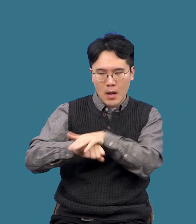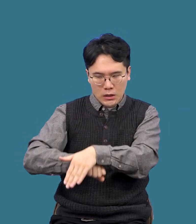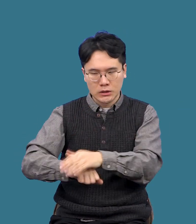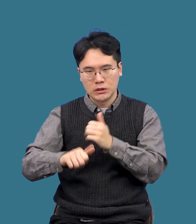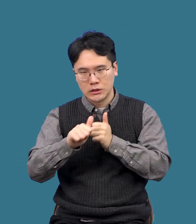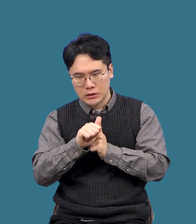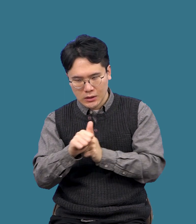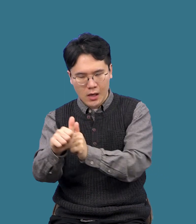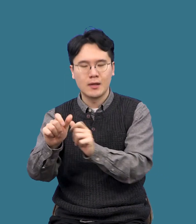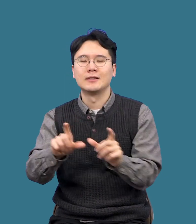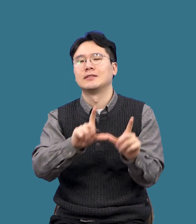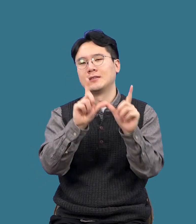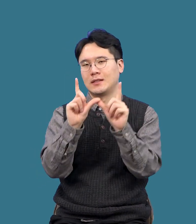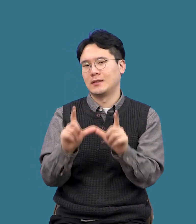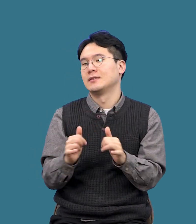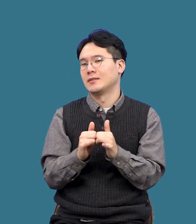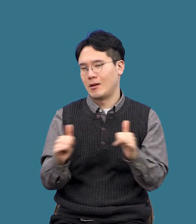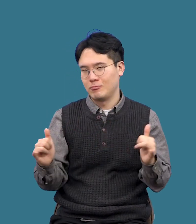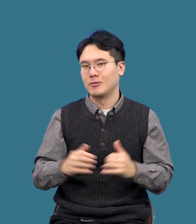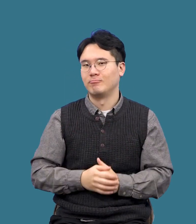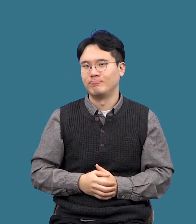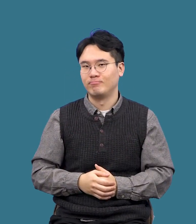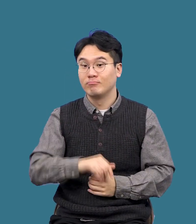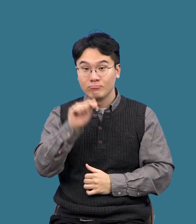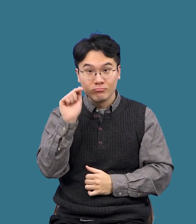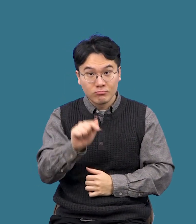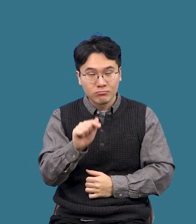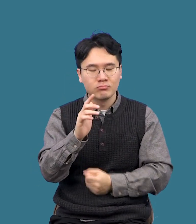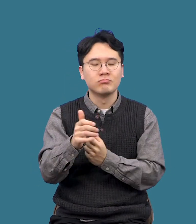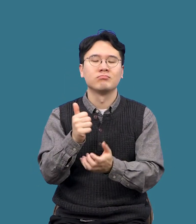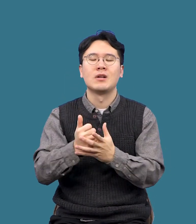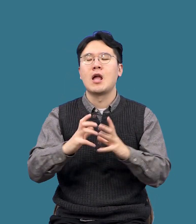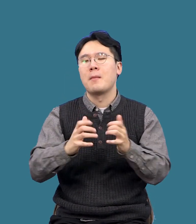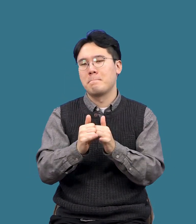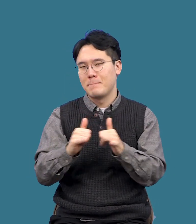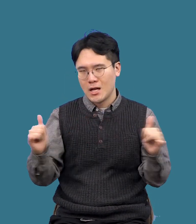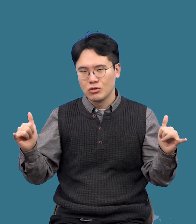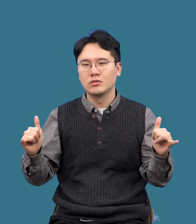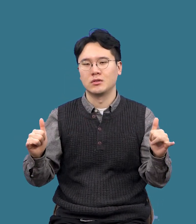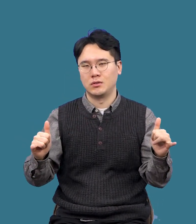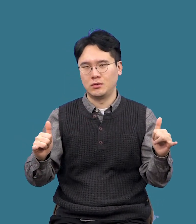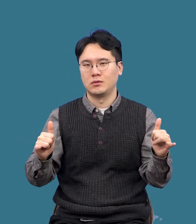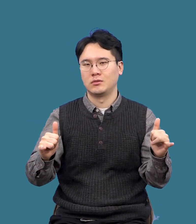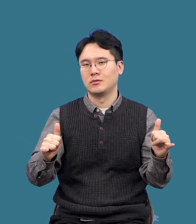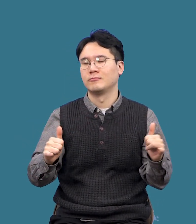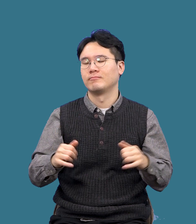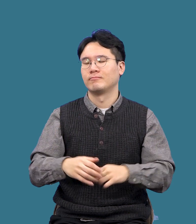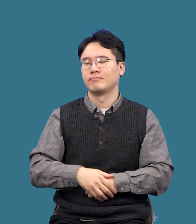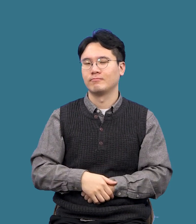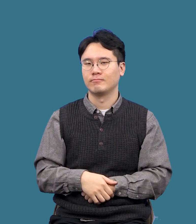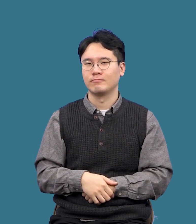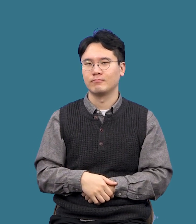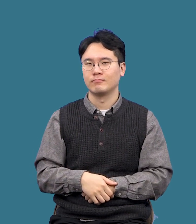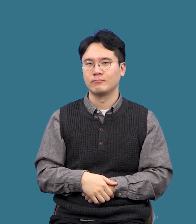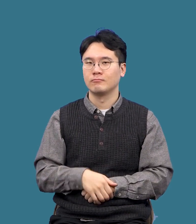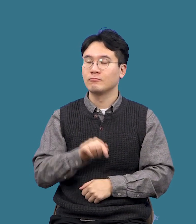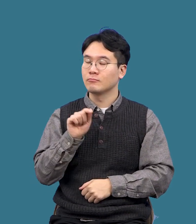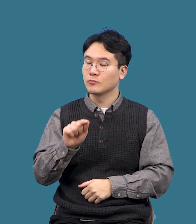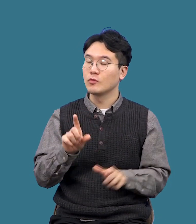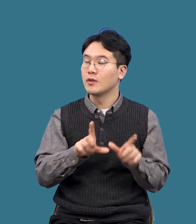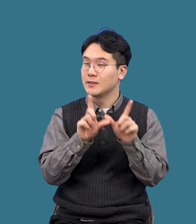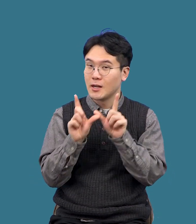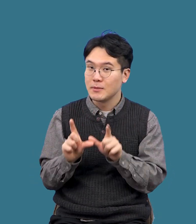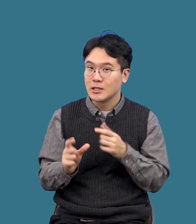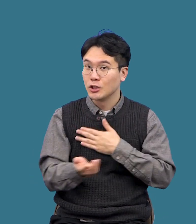사람들, 그게 바로 하나님의 백성들, 그리스도인들의 정의라고 할 수가 있습니다. 이런 삶이